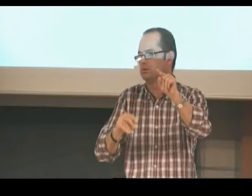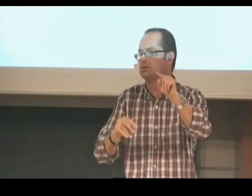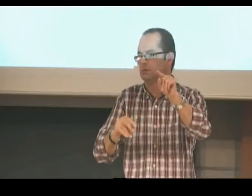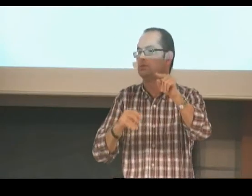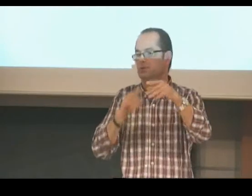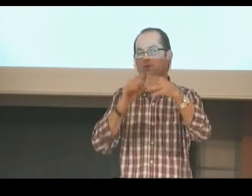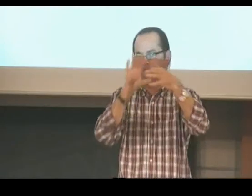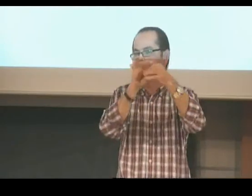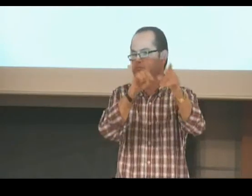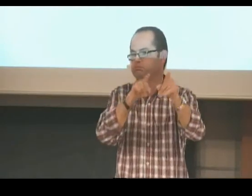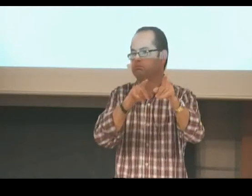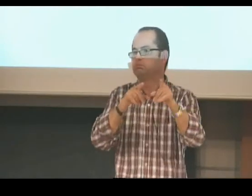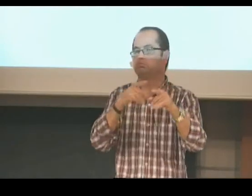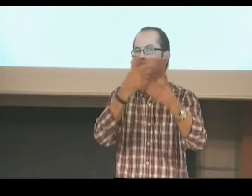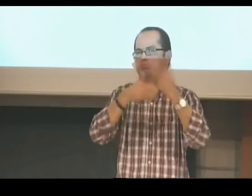Nimega.